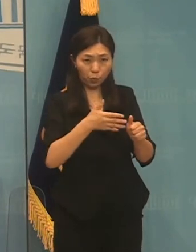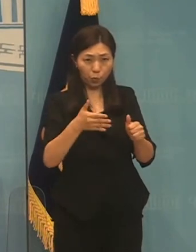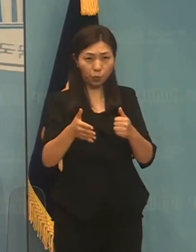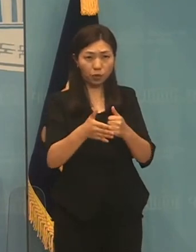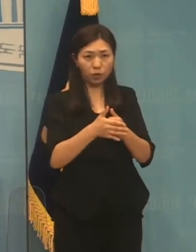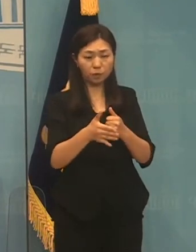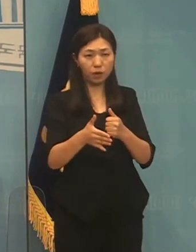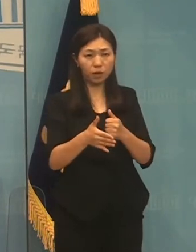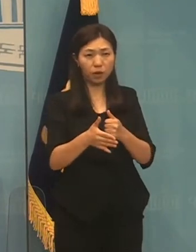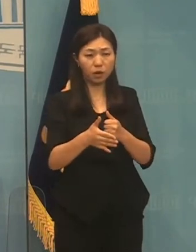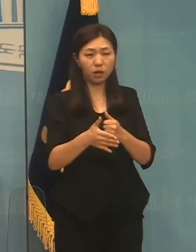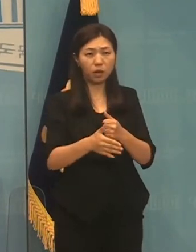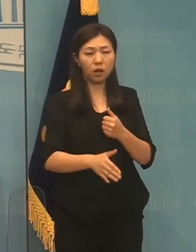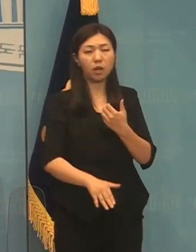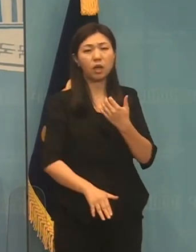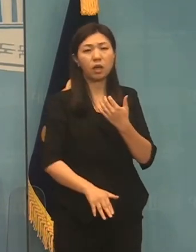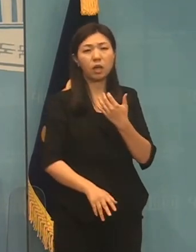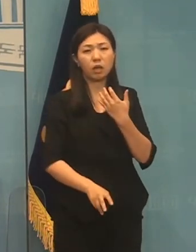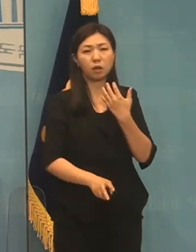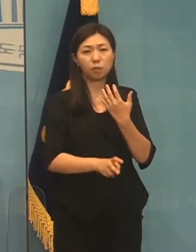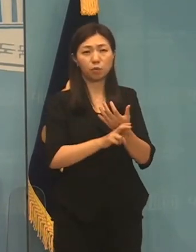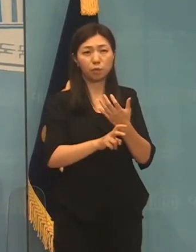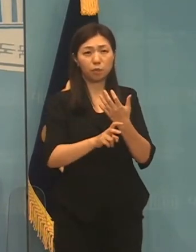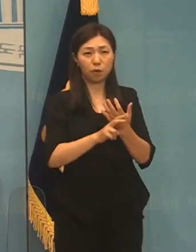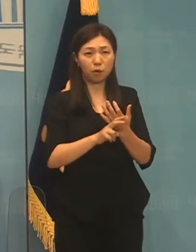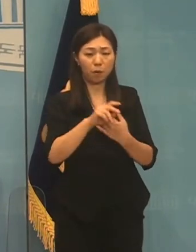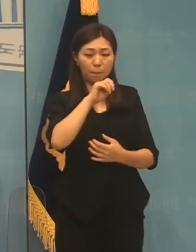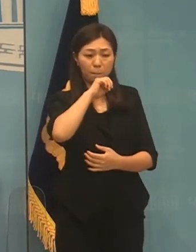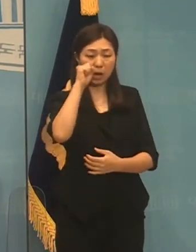부정 당선된 현직 대통령이